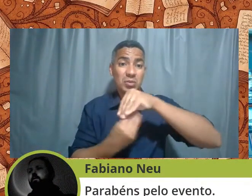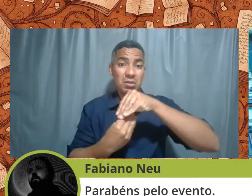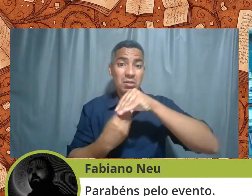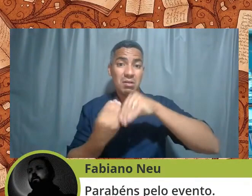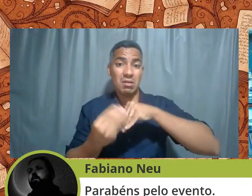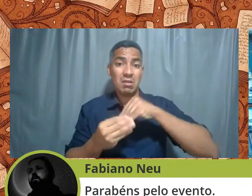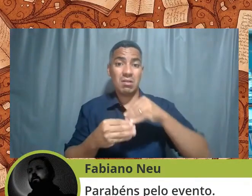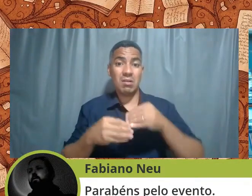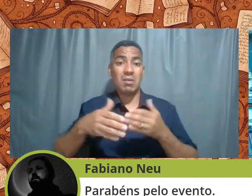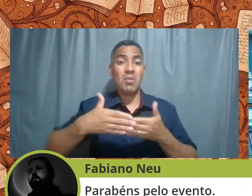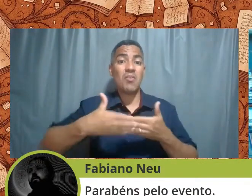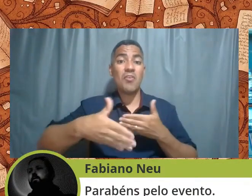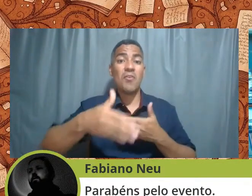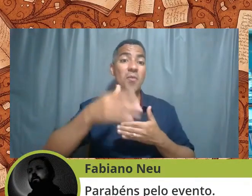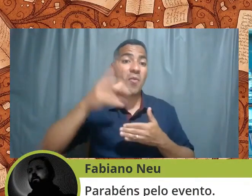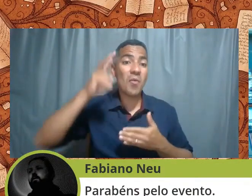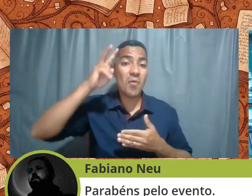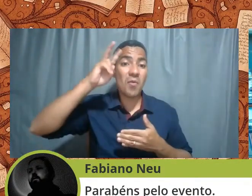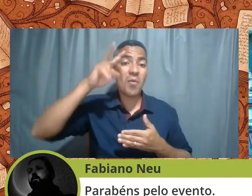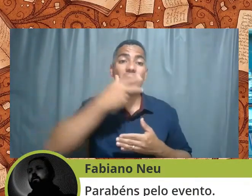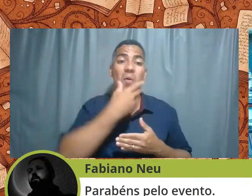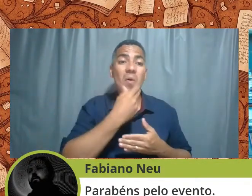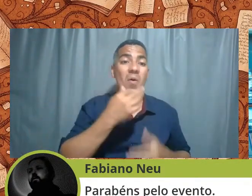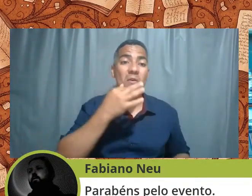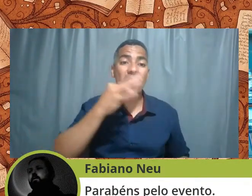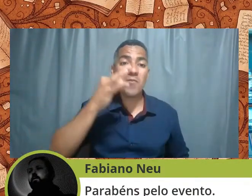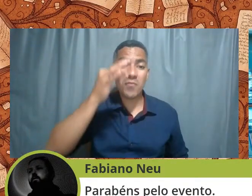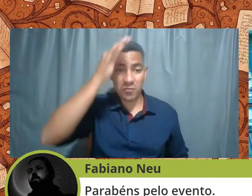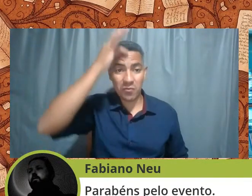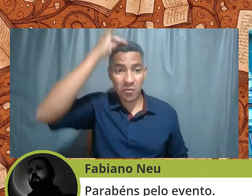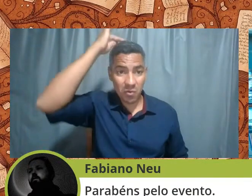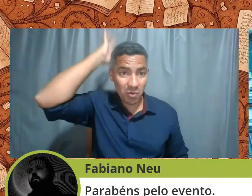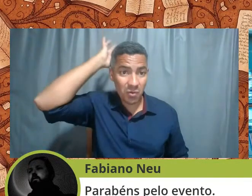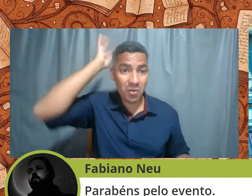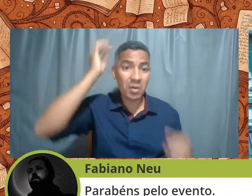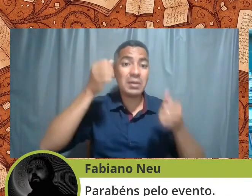que, que o Michel Foucault nos assinala? Ele nos assinala que,